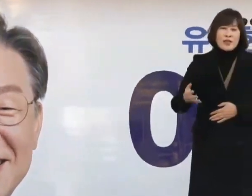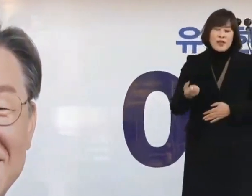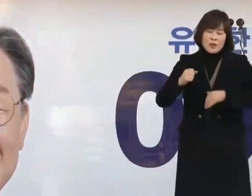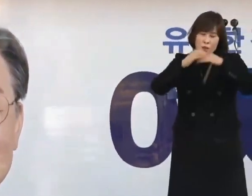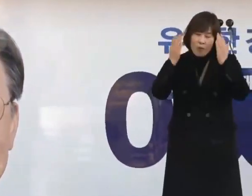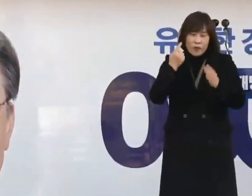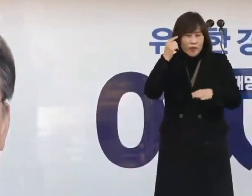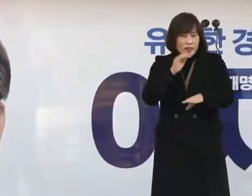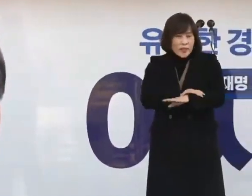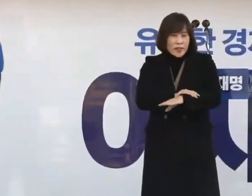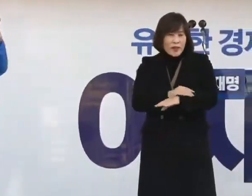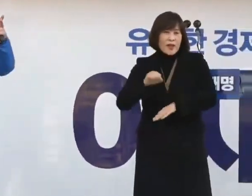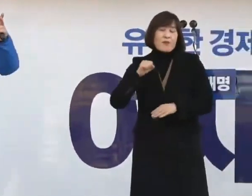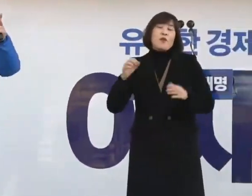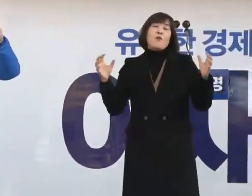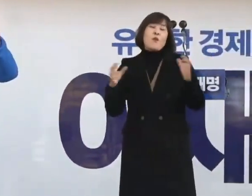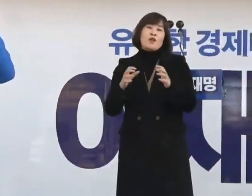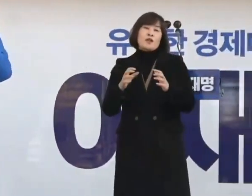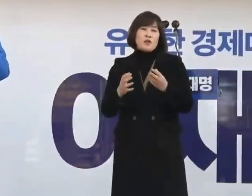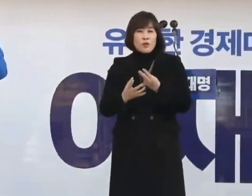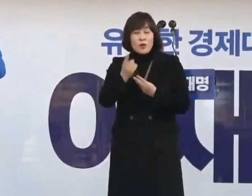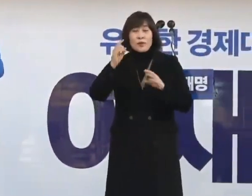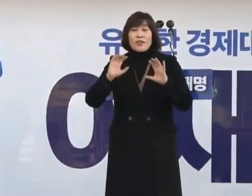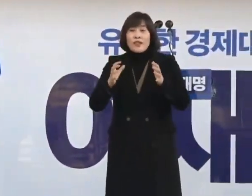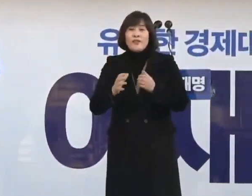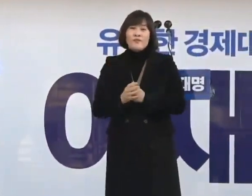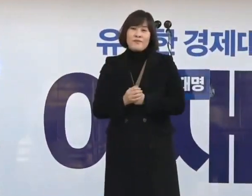모든 지혜와 역량을 모아서 통합된 나라.